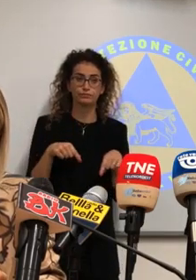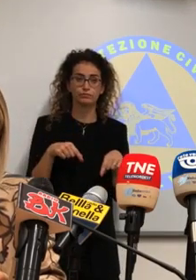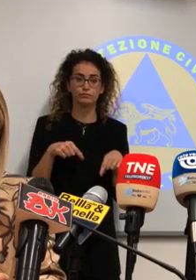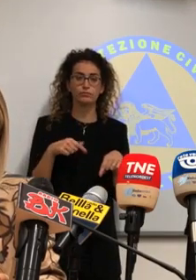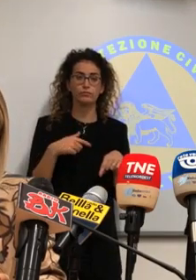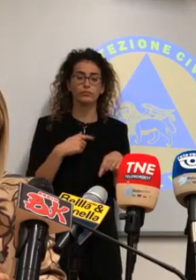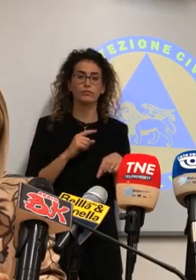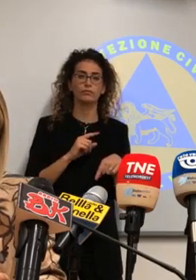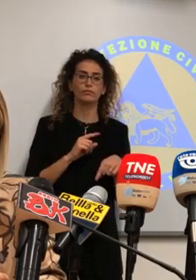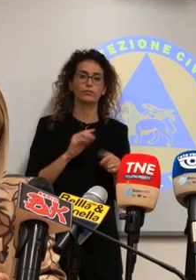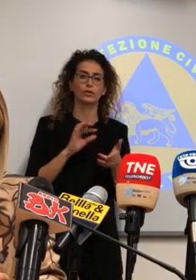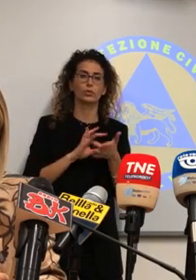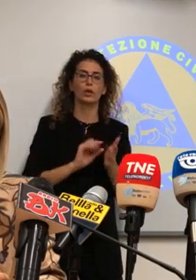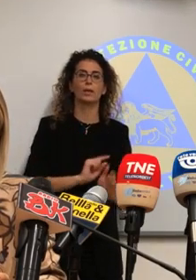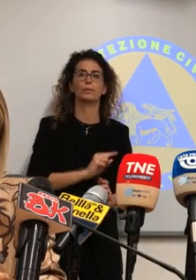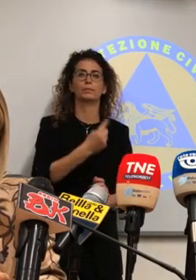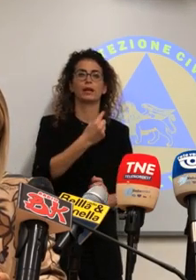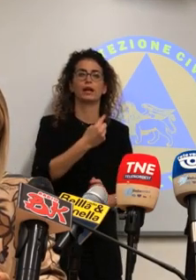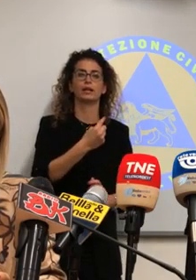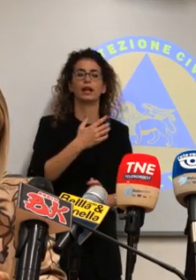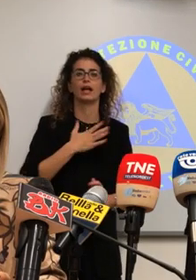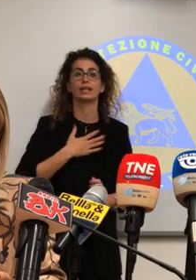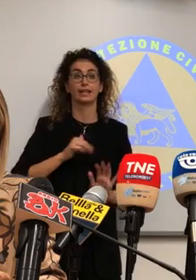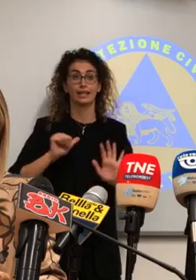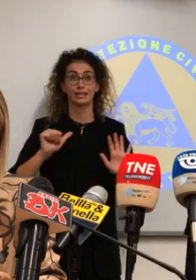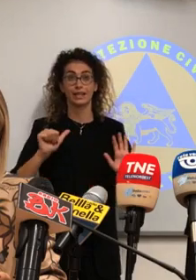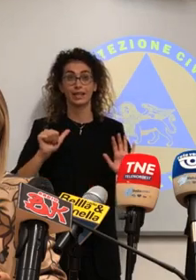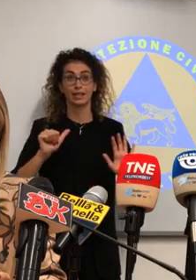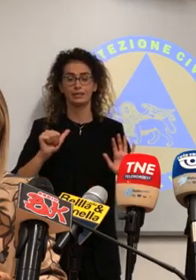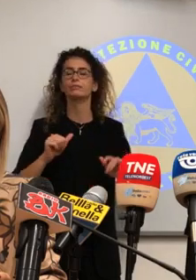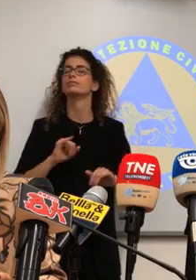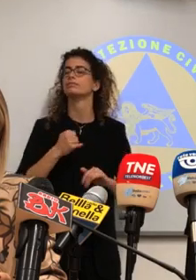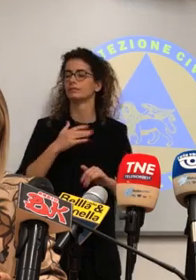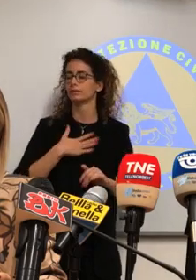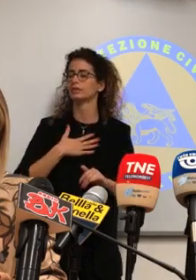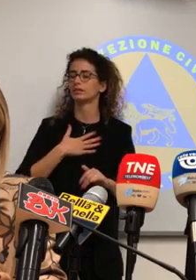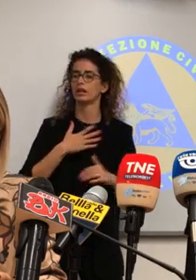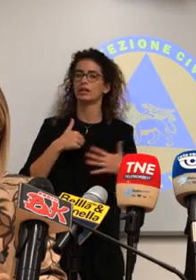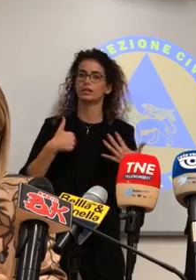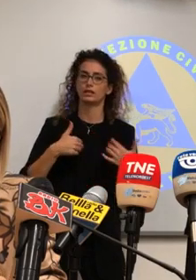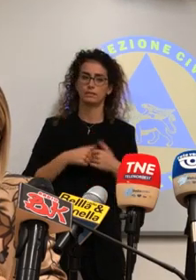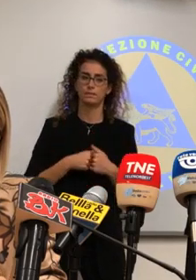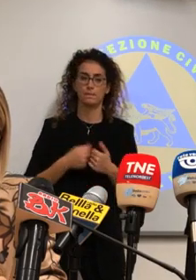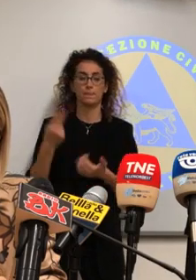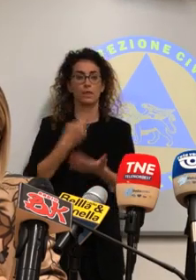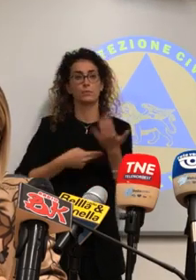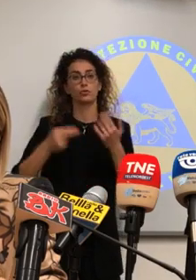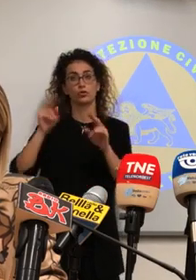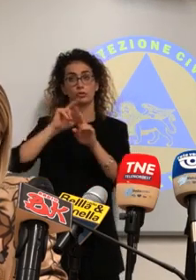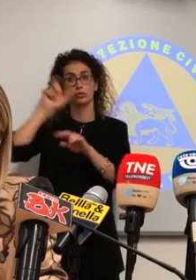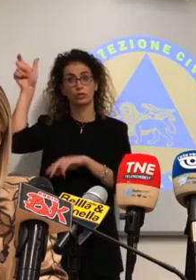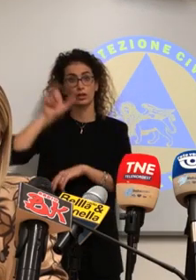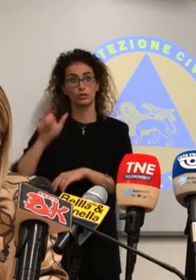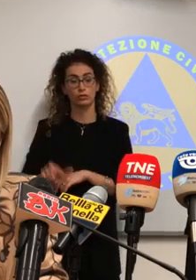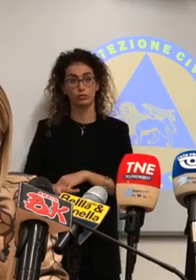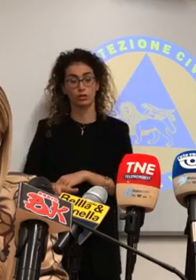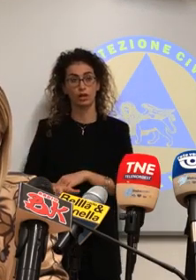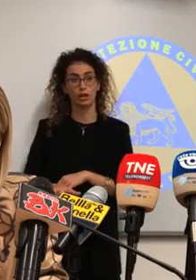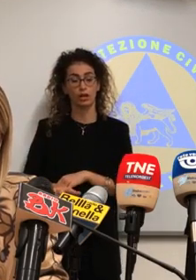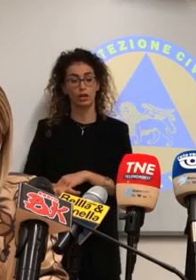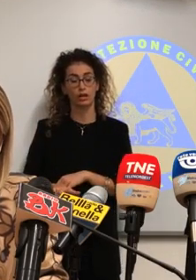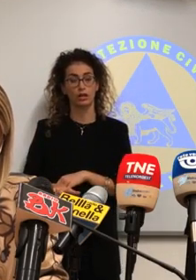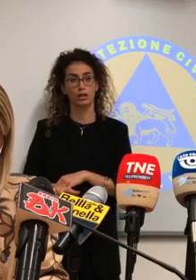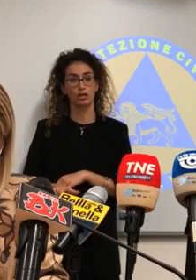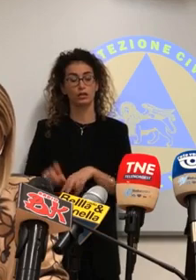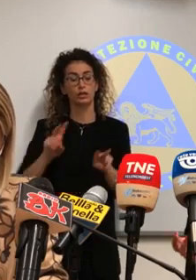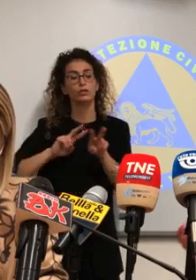dalle primarie. Il progetto da 6 anni. Il progetto nazionale, diciamo, prevede